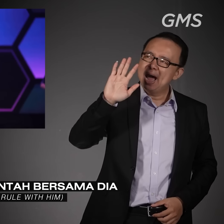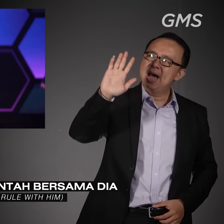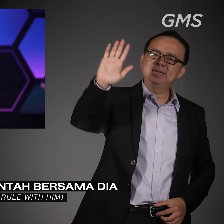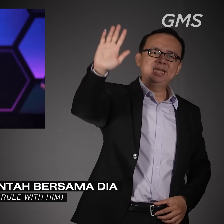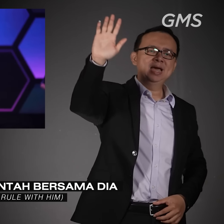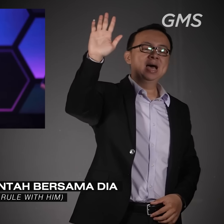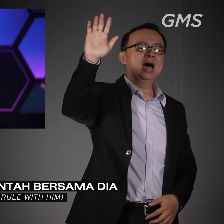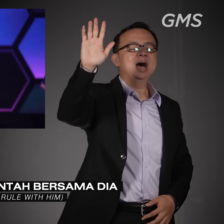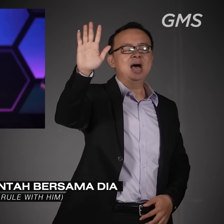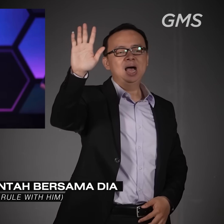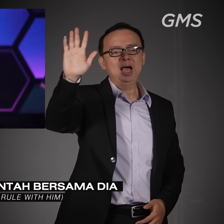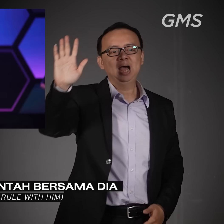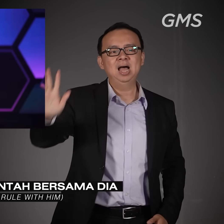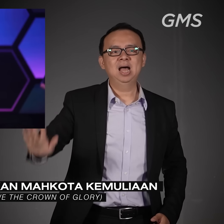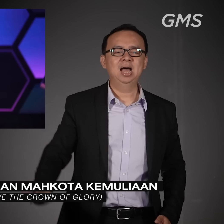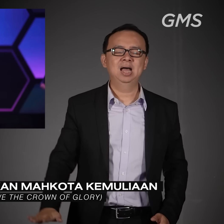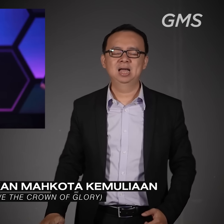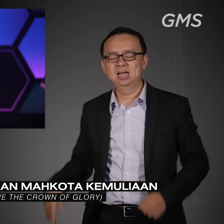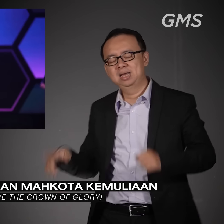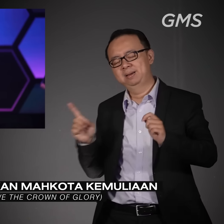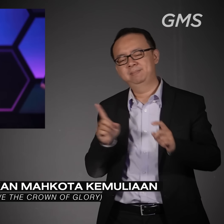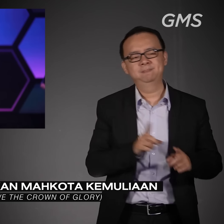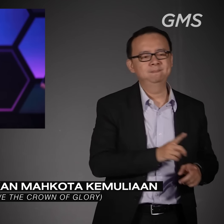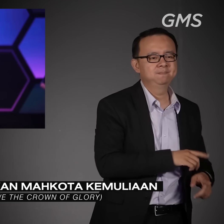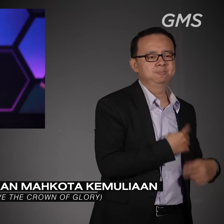bersama Dia.